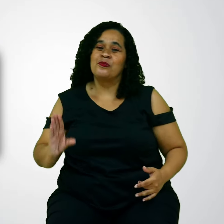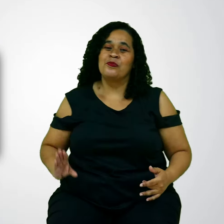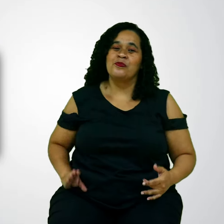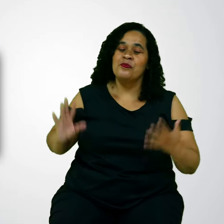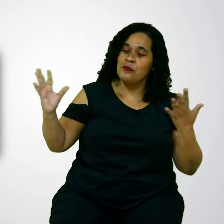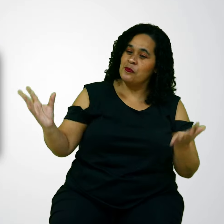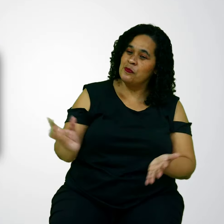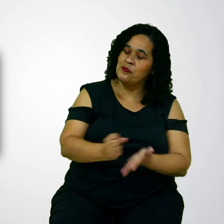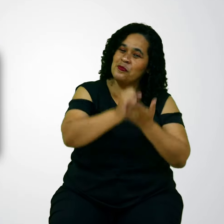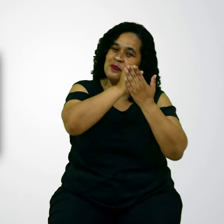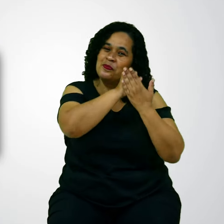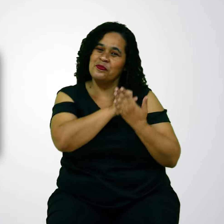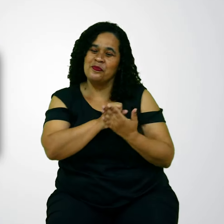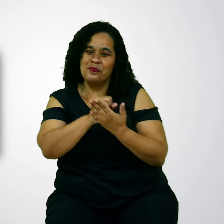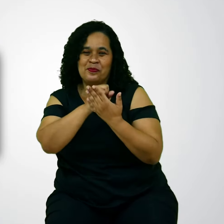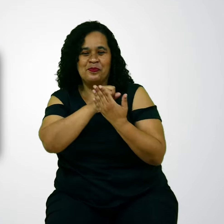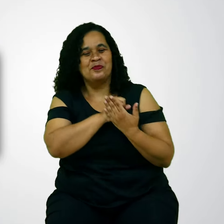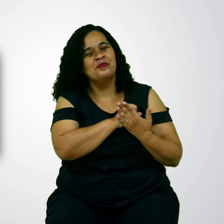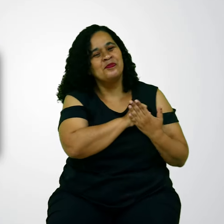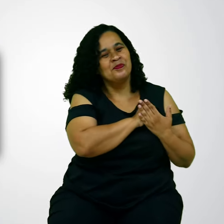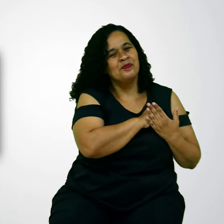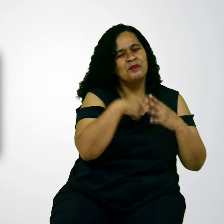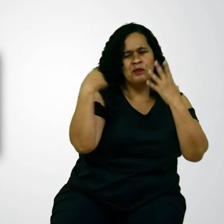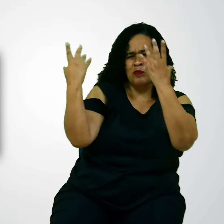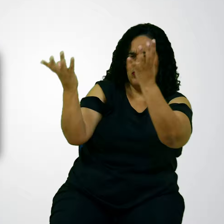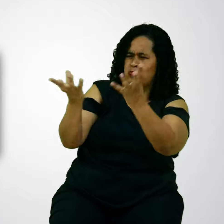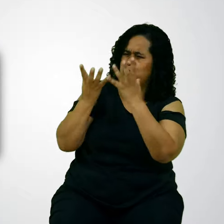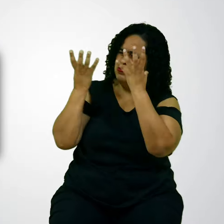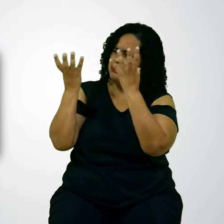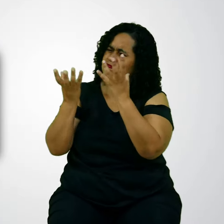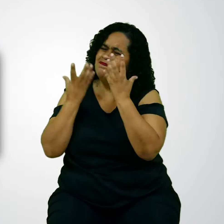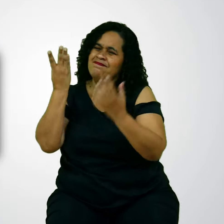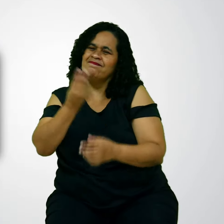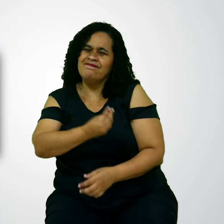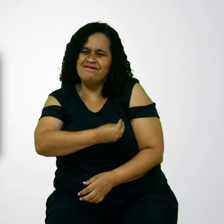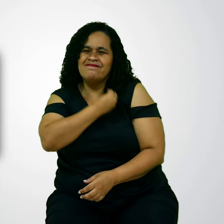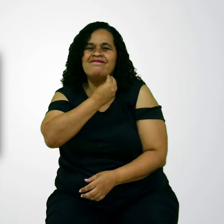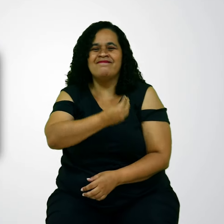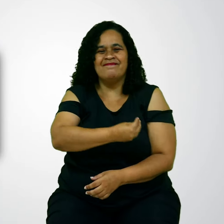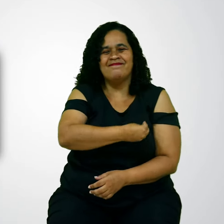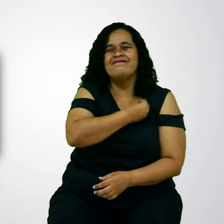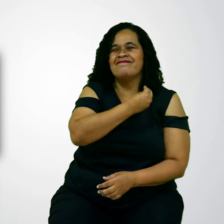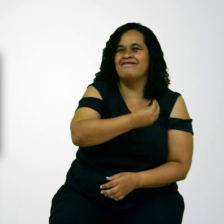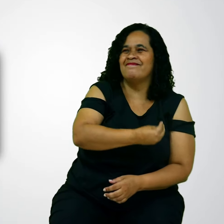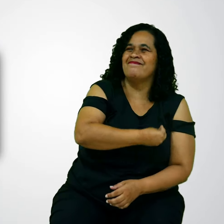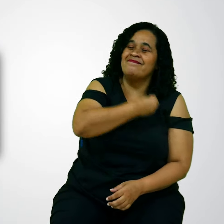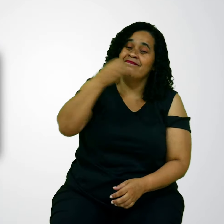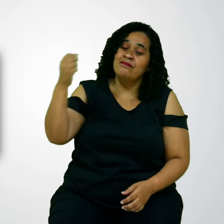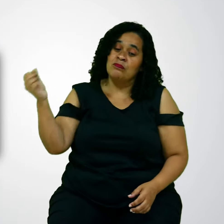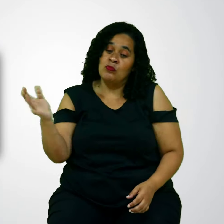Salvador. Quero viver a nova vida.